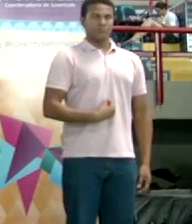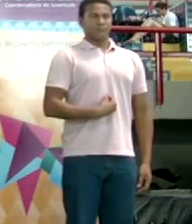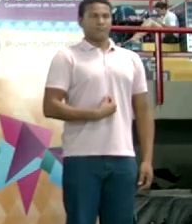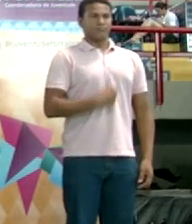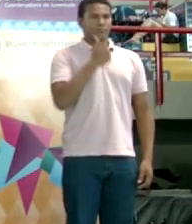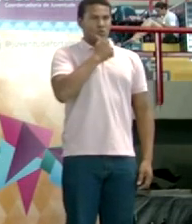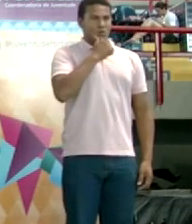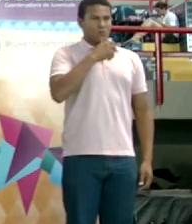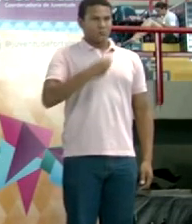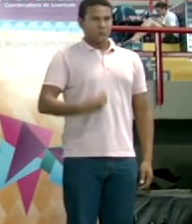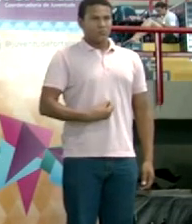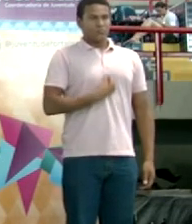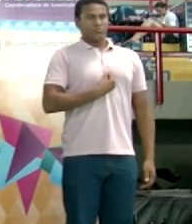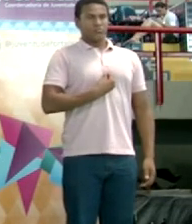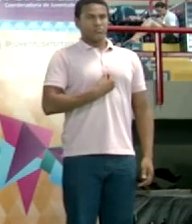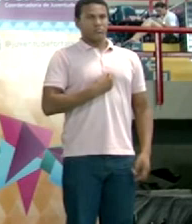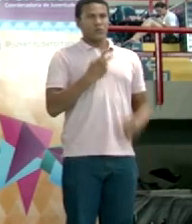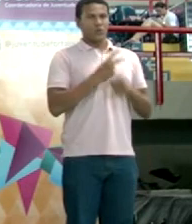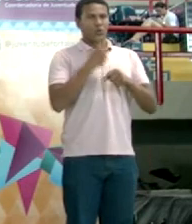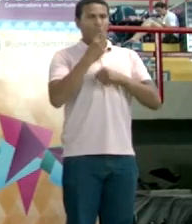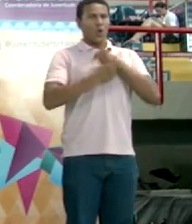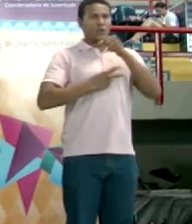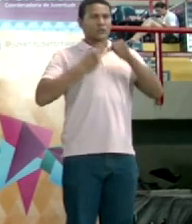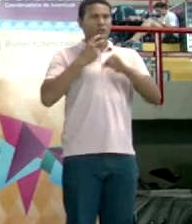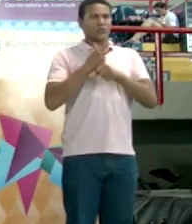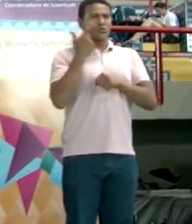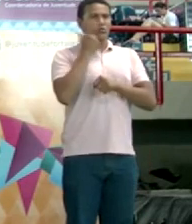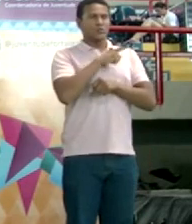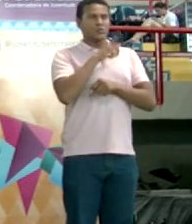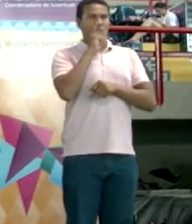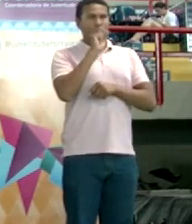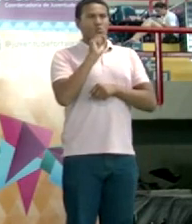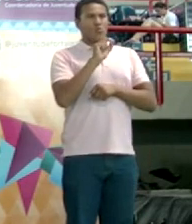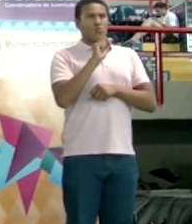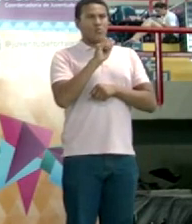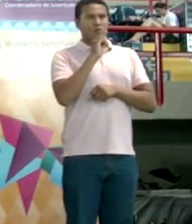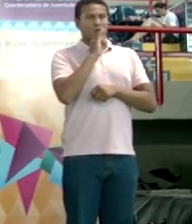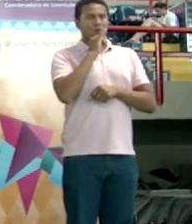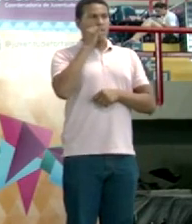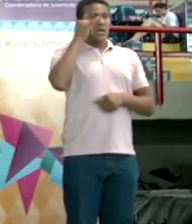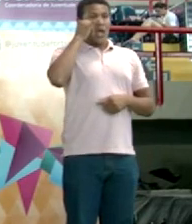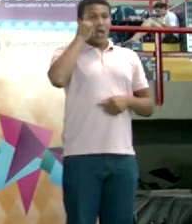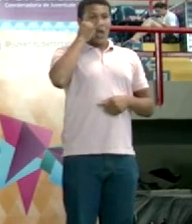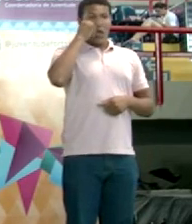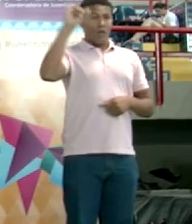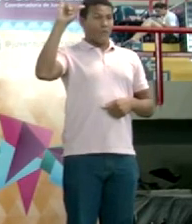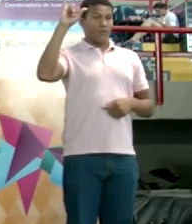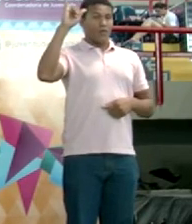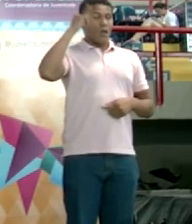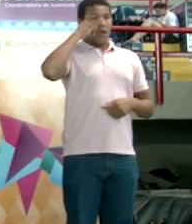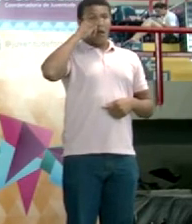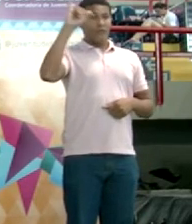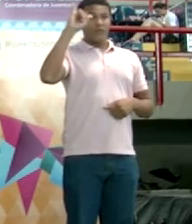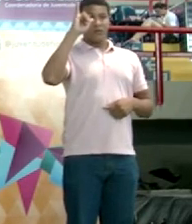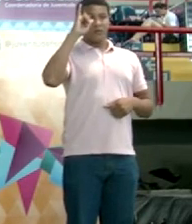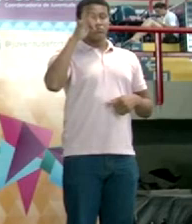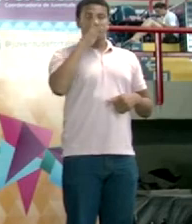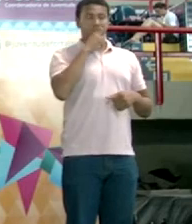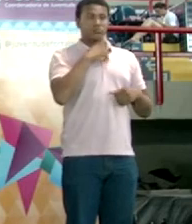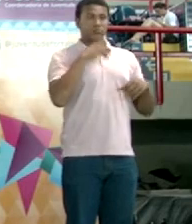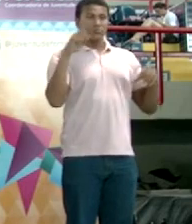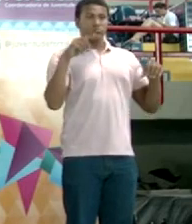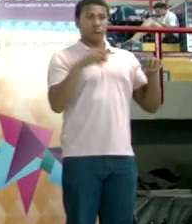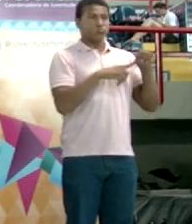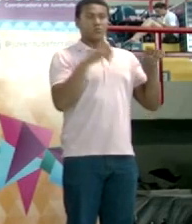produzir substâncias que vai impedir a fixação da estrutura fecundada, do concepto.